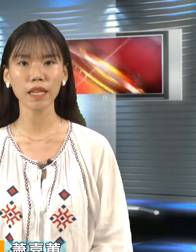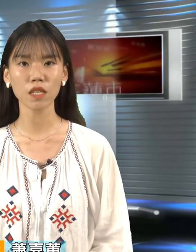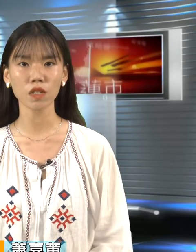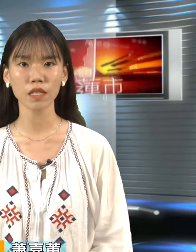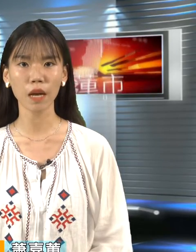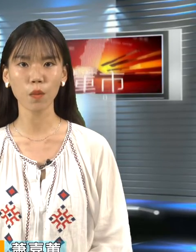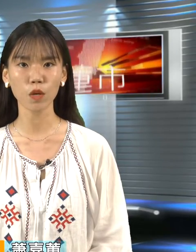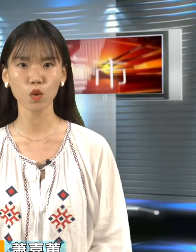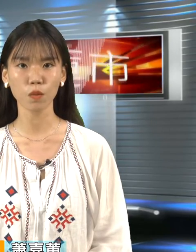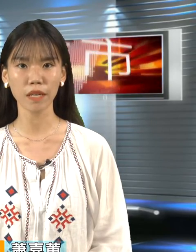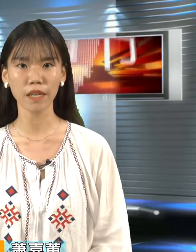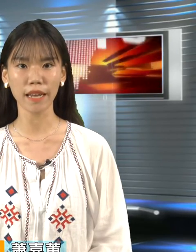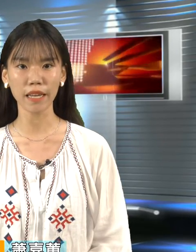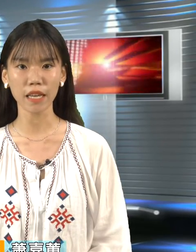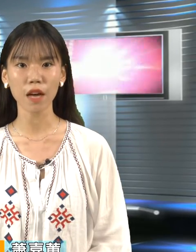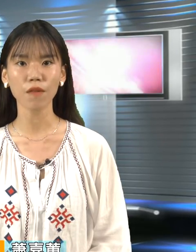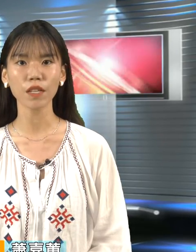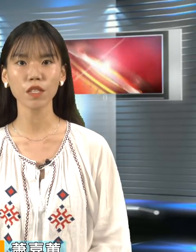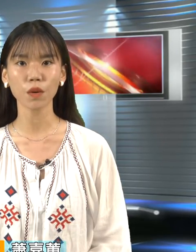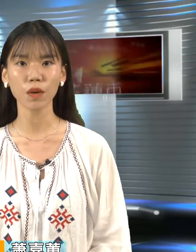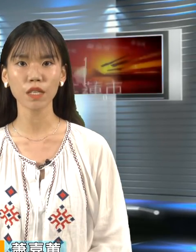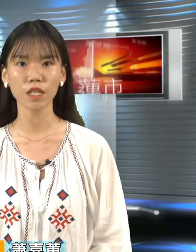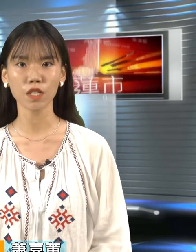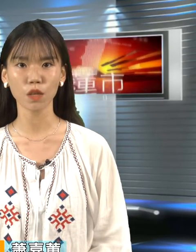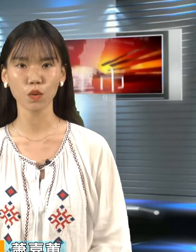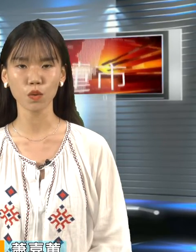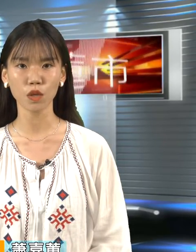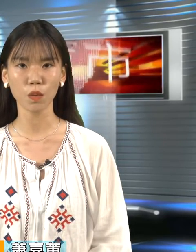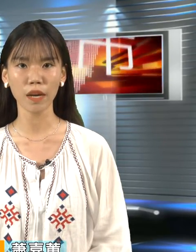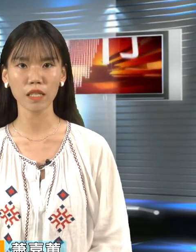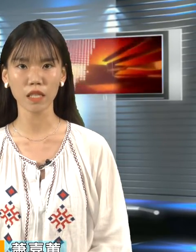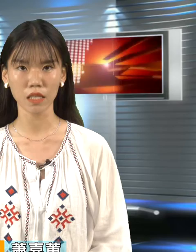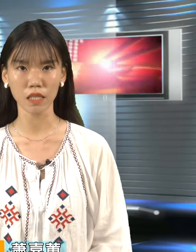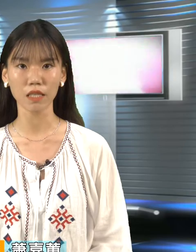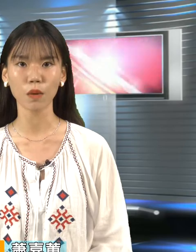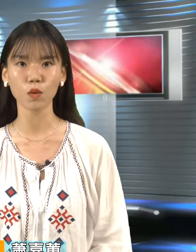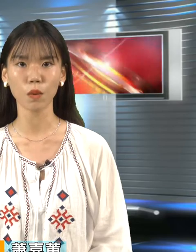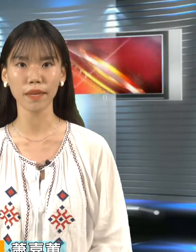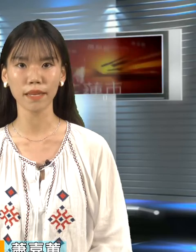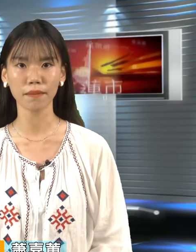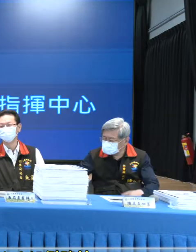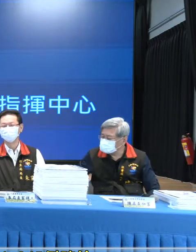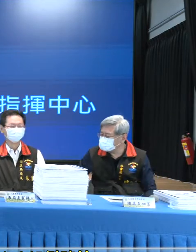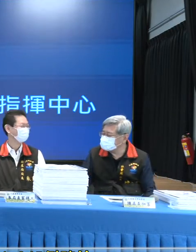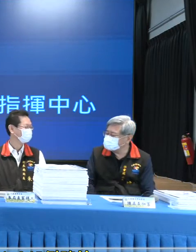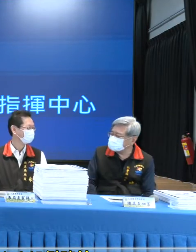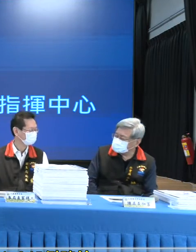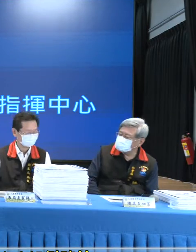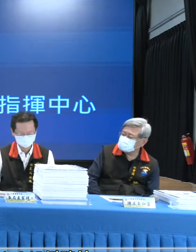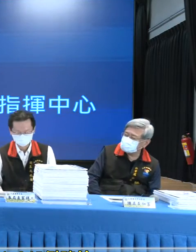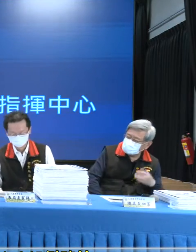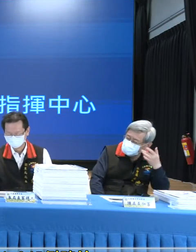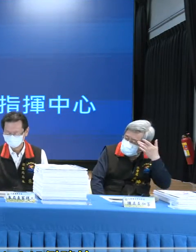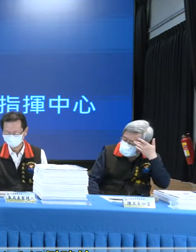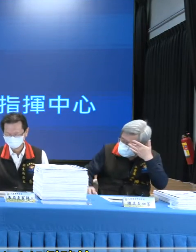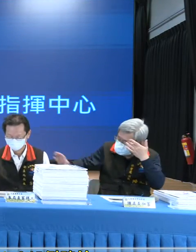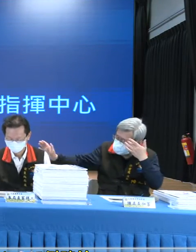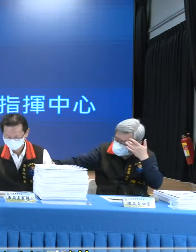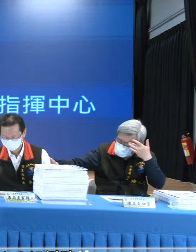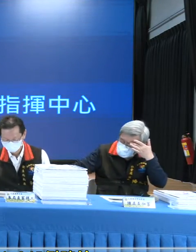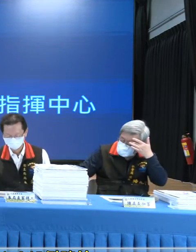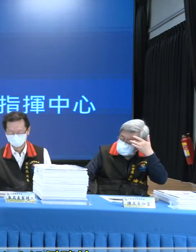有373位住民染疫。防疫记者会县长徐祯蔚进行相关说明。 花莲县19日新增